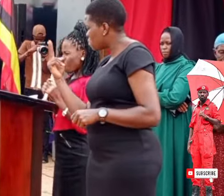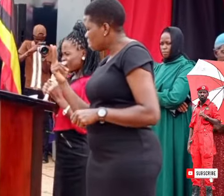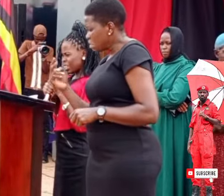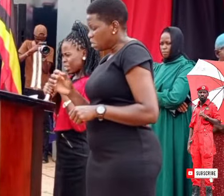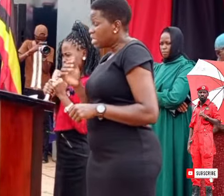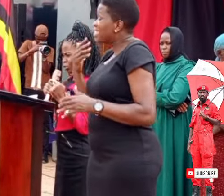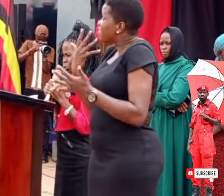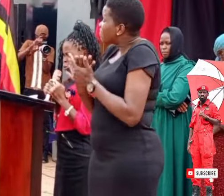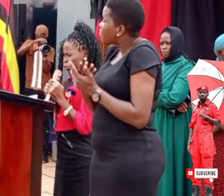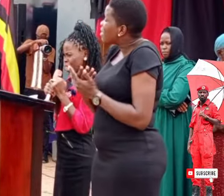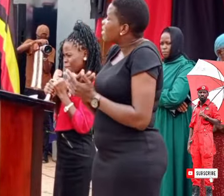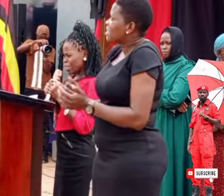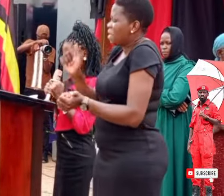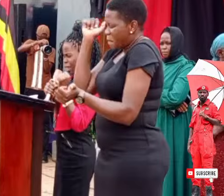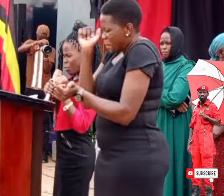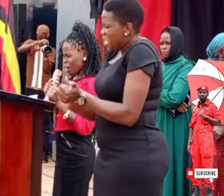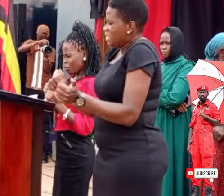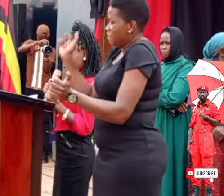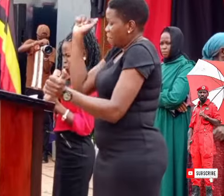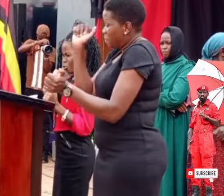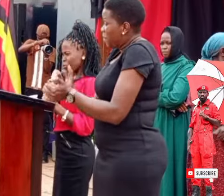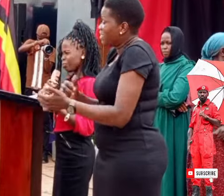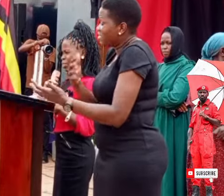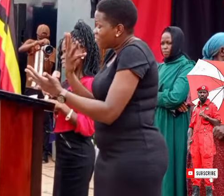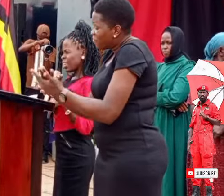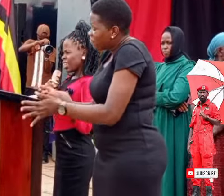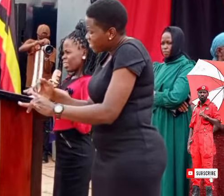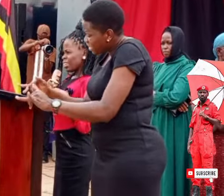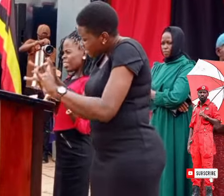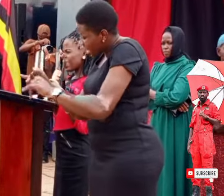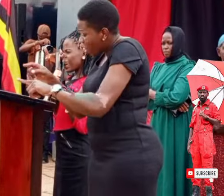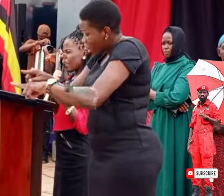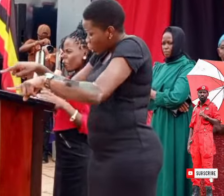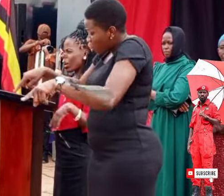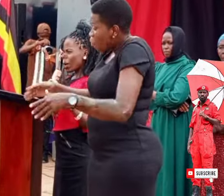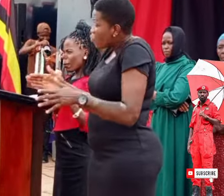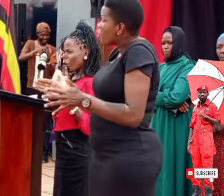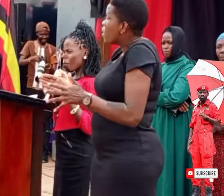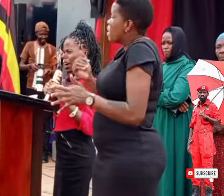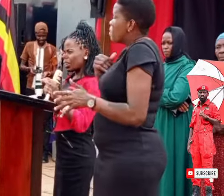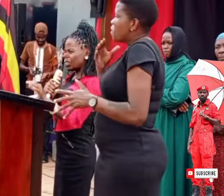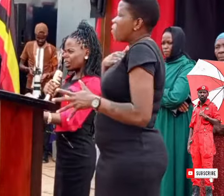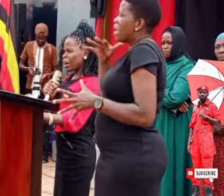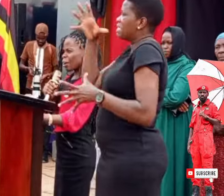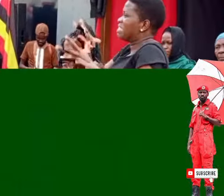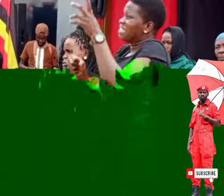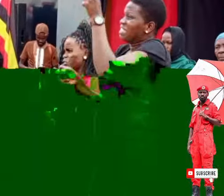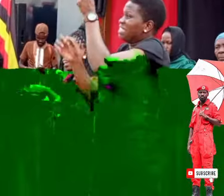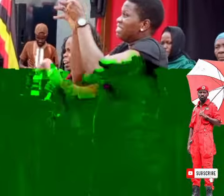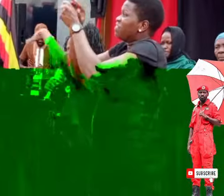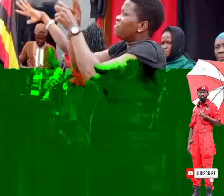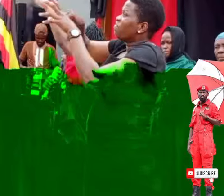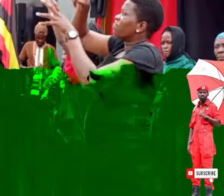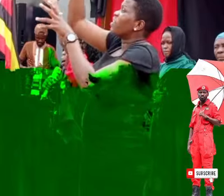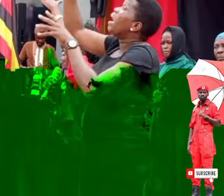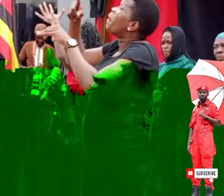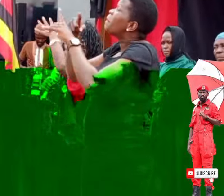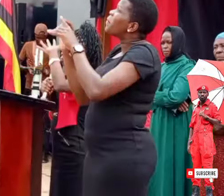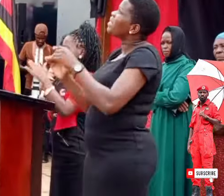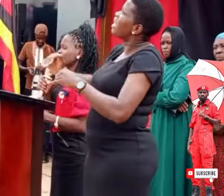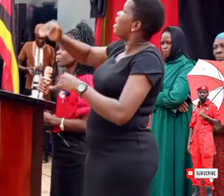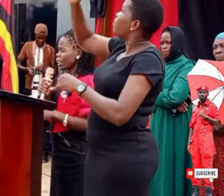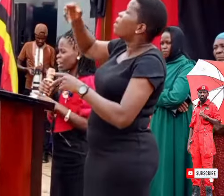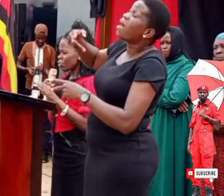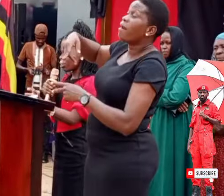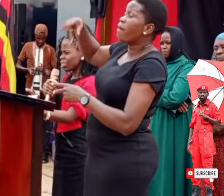ebiri ne bankwata ne bantulugunya ne basibira mukaduukulu neddagala okuwala mpekomera nga ndizeka mukaduukulu naye